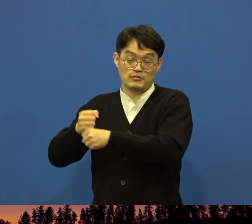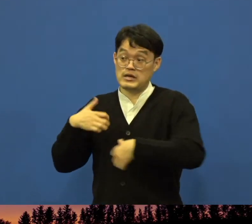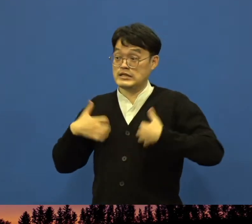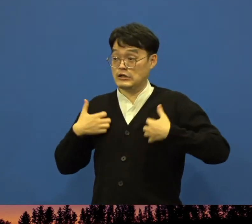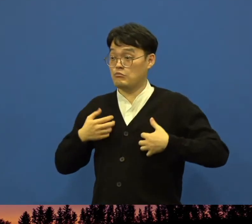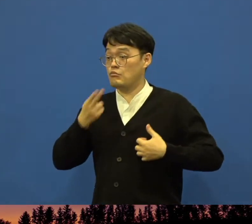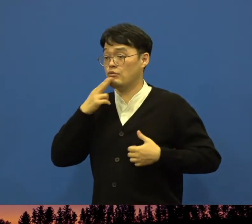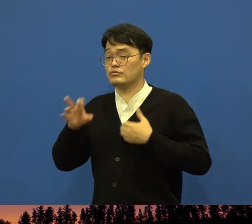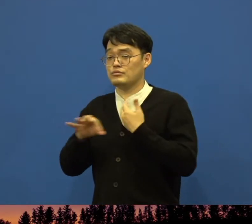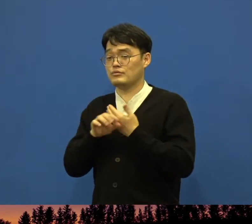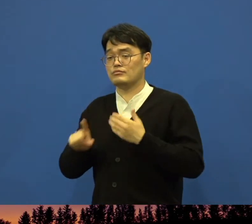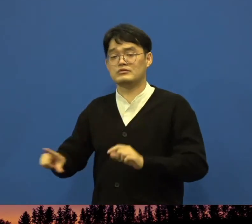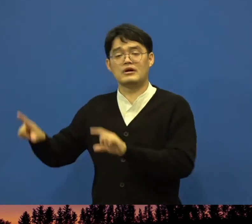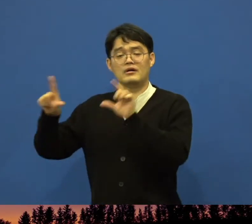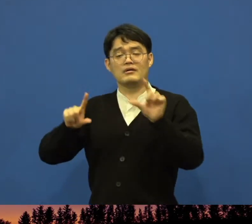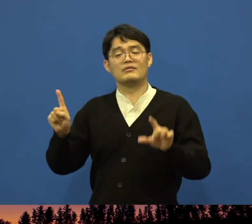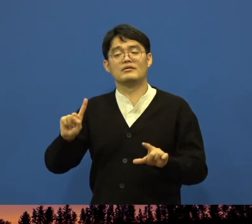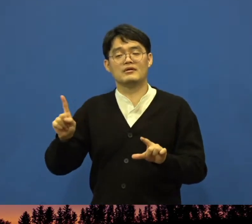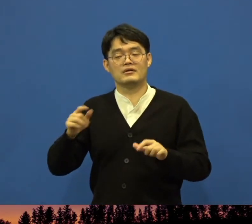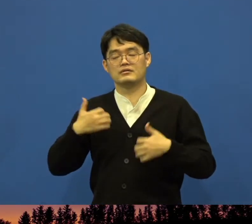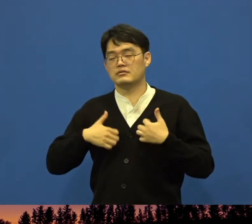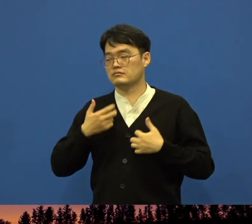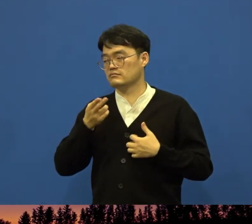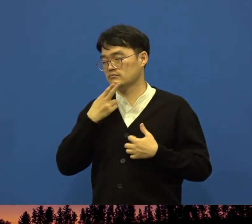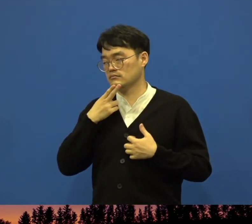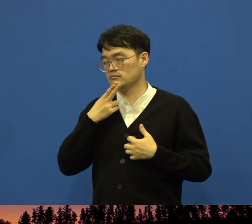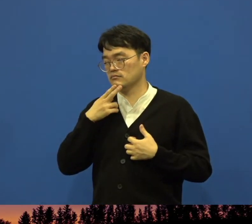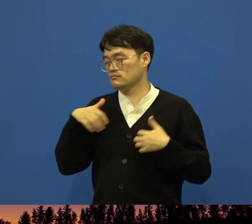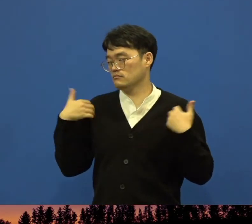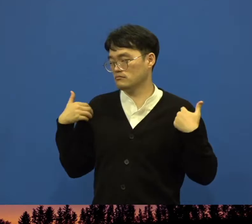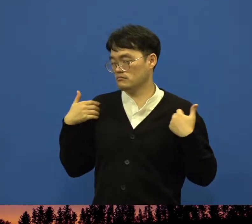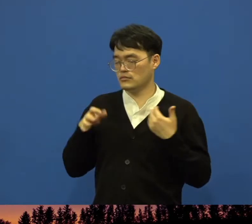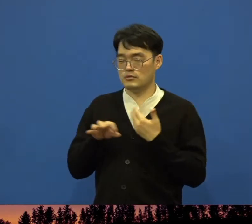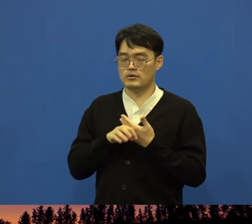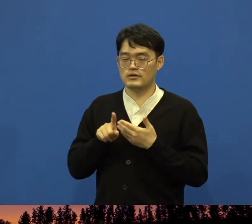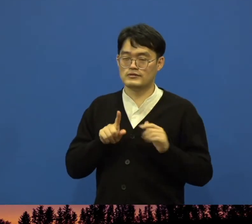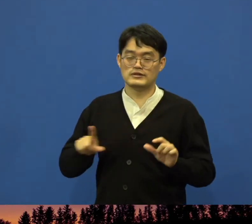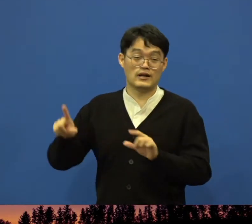어떻게 살겠어요? 그죠? 즐거움을 모르면